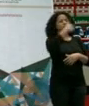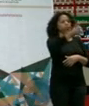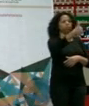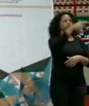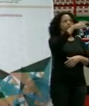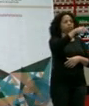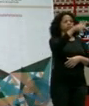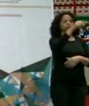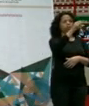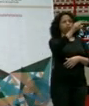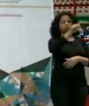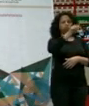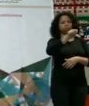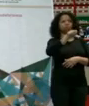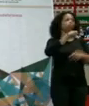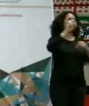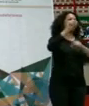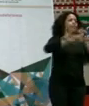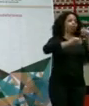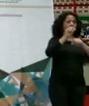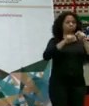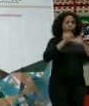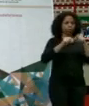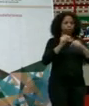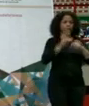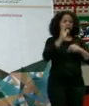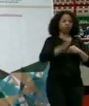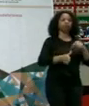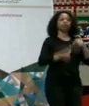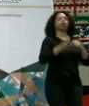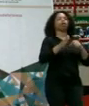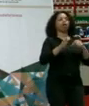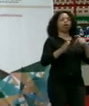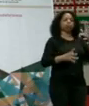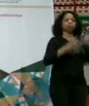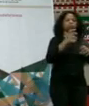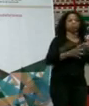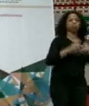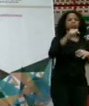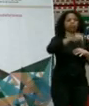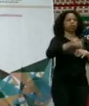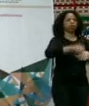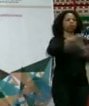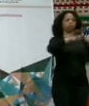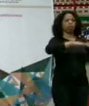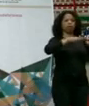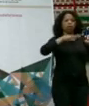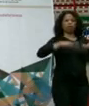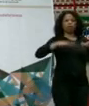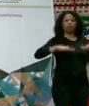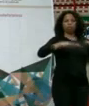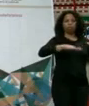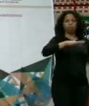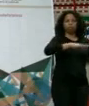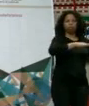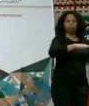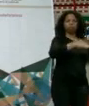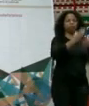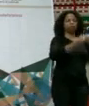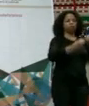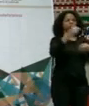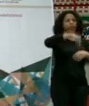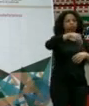1789, a Inconfidência Mineira. Pela primeira vez já tinha ocorrido no Brasil uma manifestação que não chegou a eclodir, né? Mas